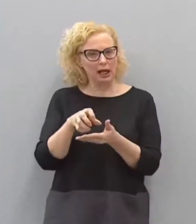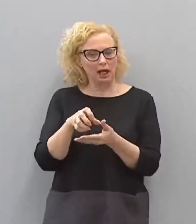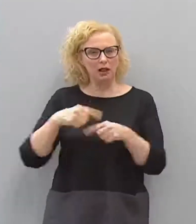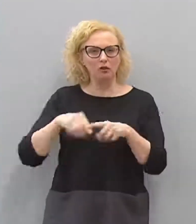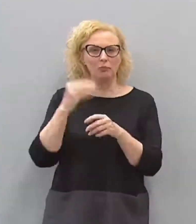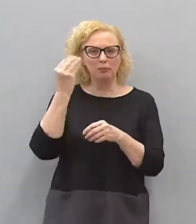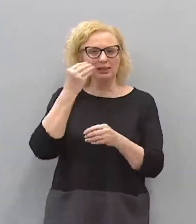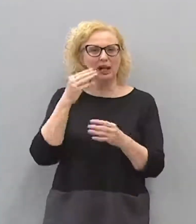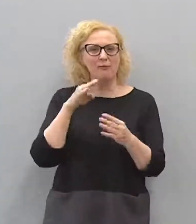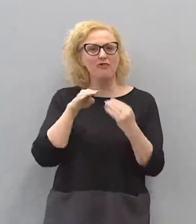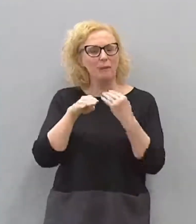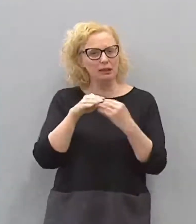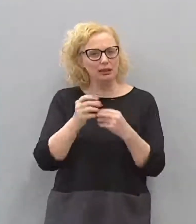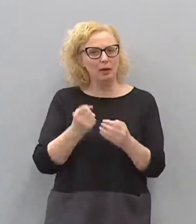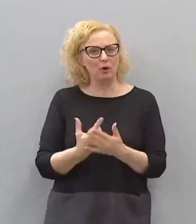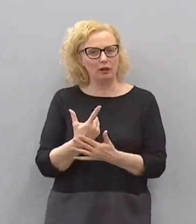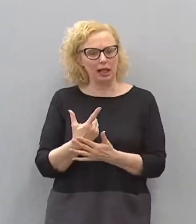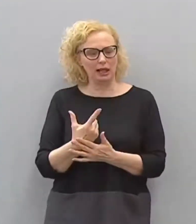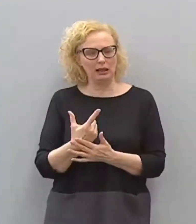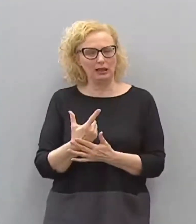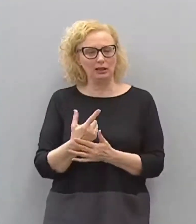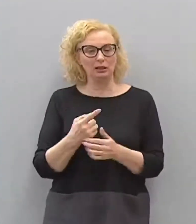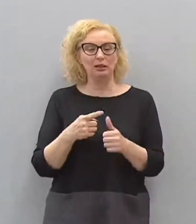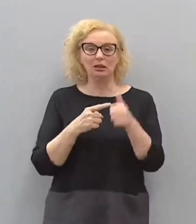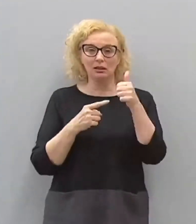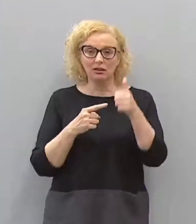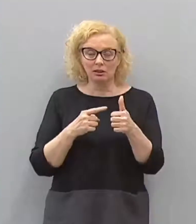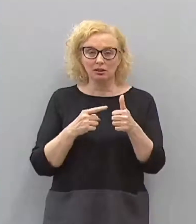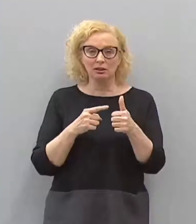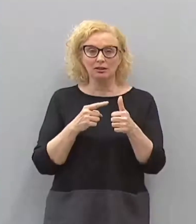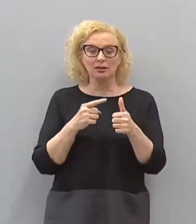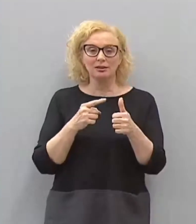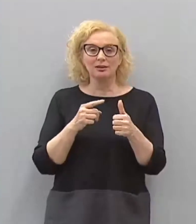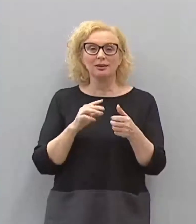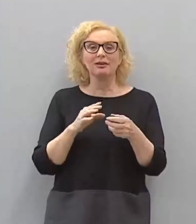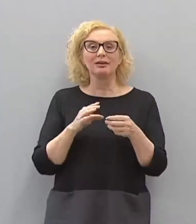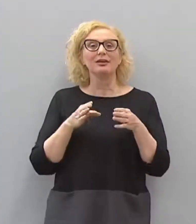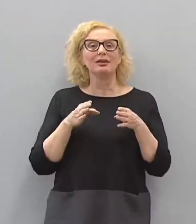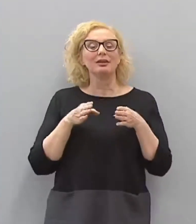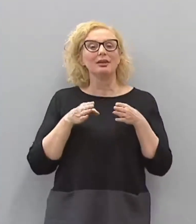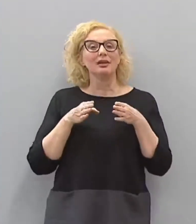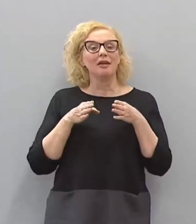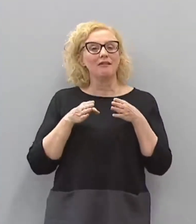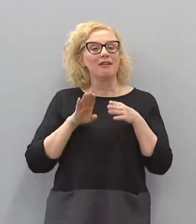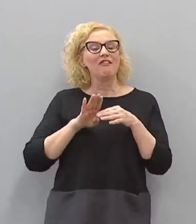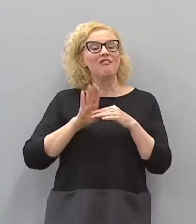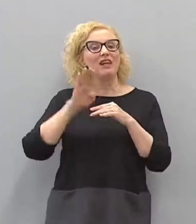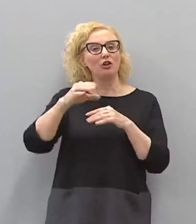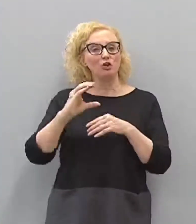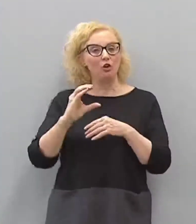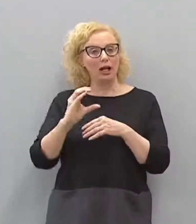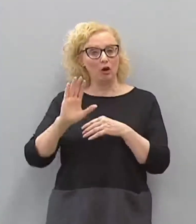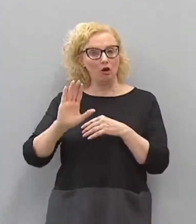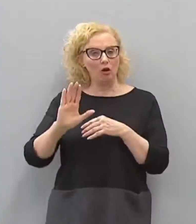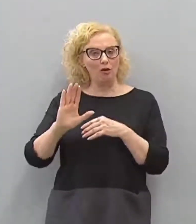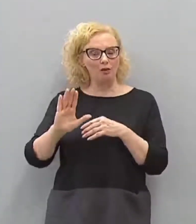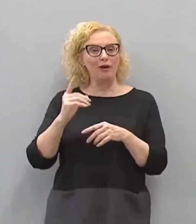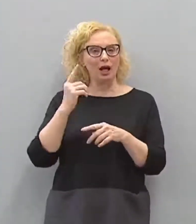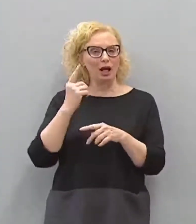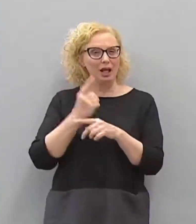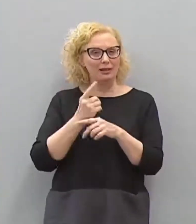su trento che riguardano una el'adeguamento del viadotto di canova che come sapete ha già